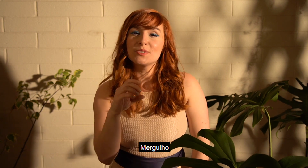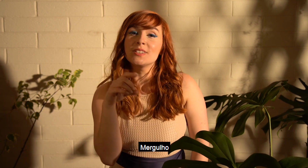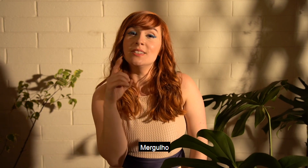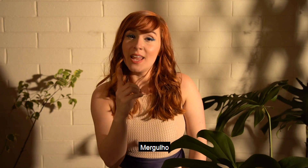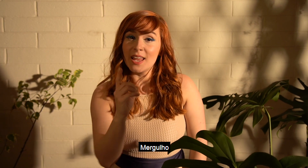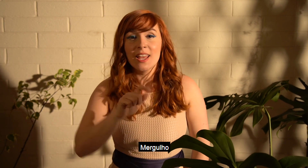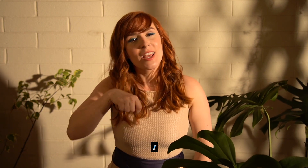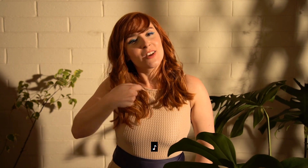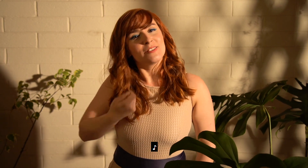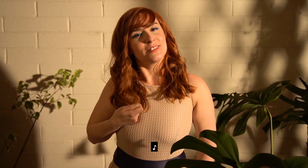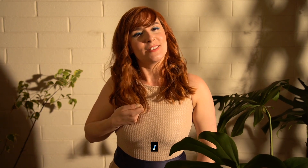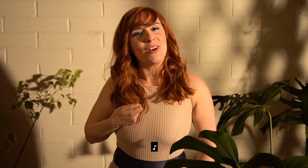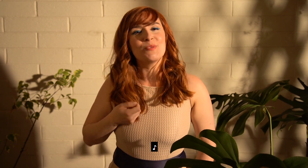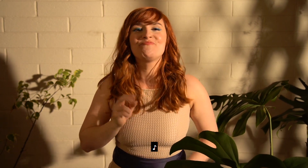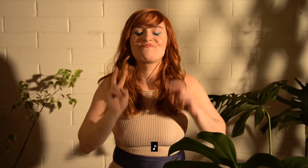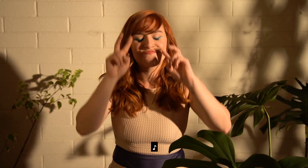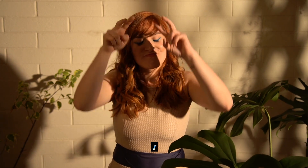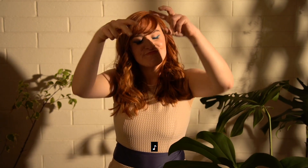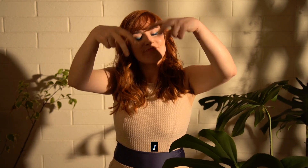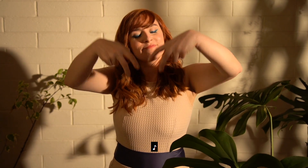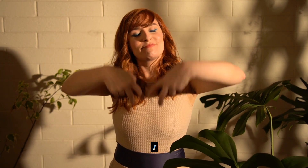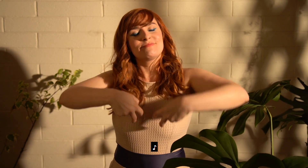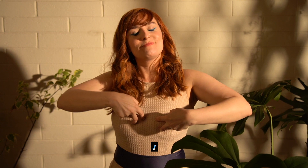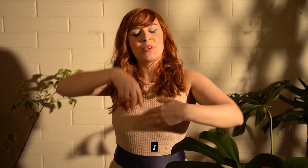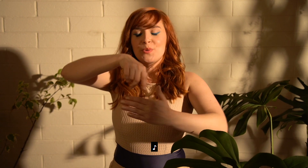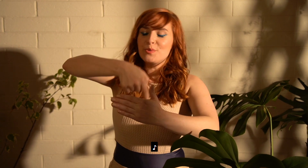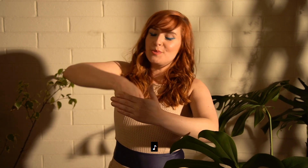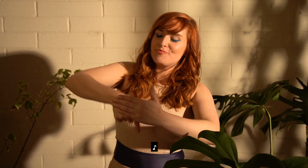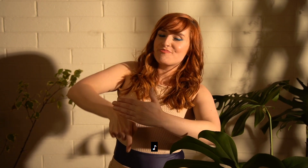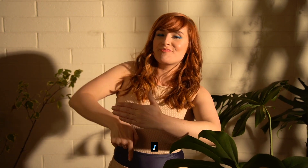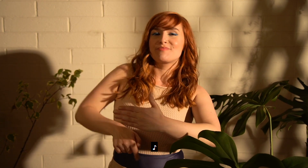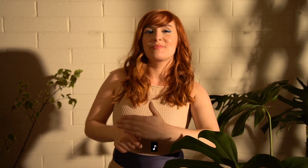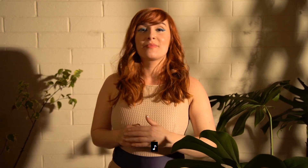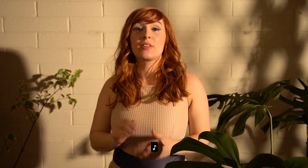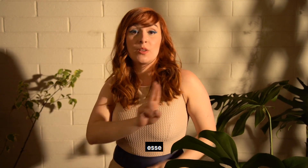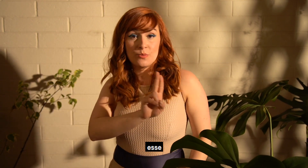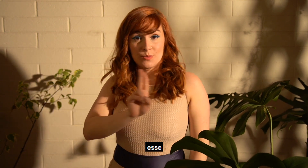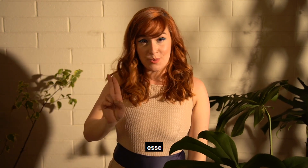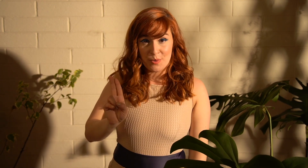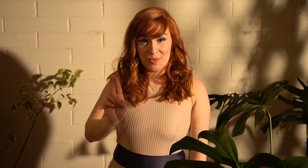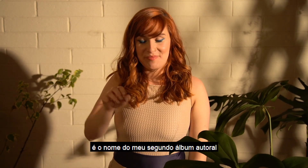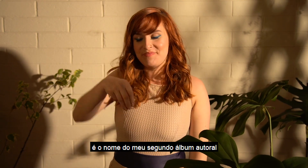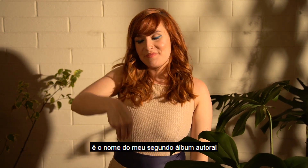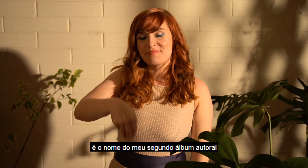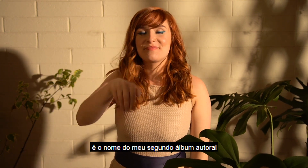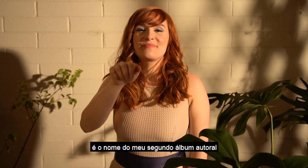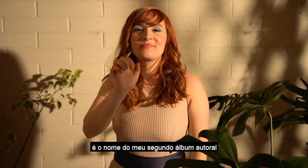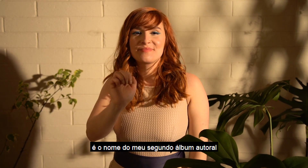Mergulho. Ela usa um bode nude da cintura para cima e azul marinho para baixo. Esse é o nome do meu segundo